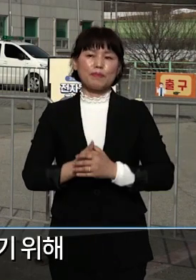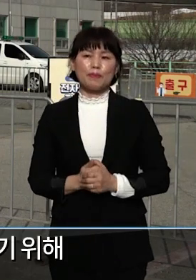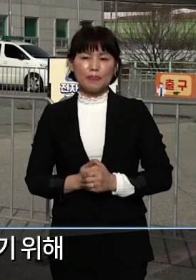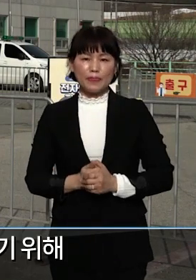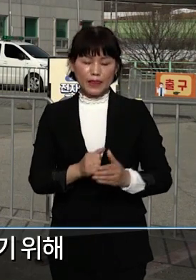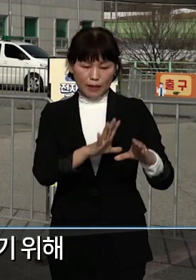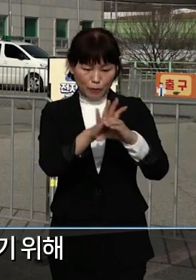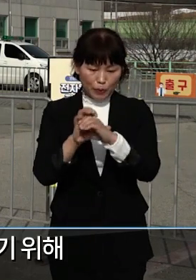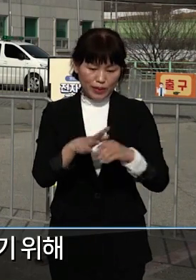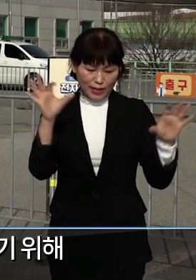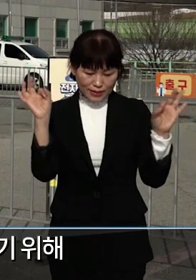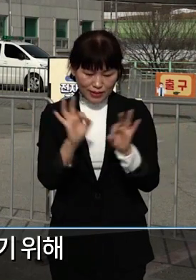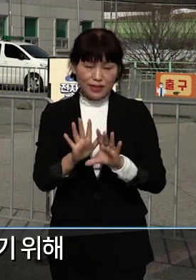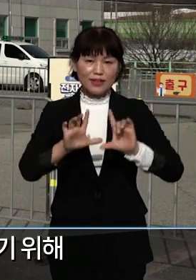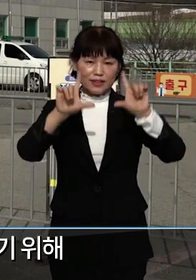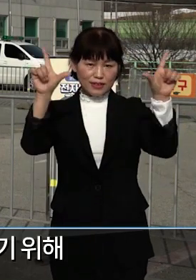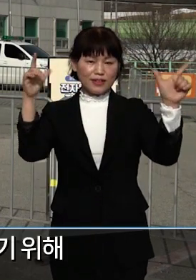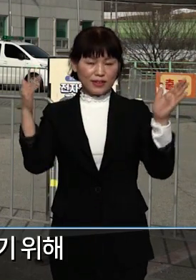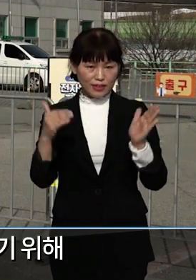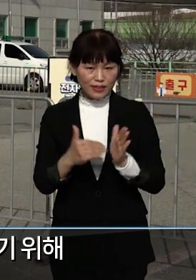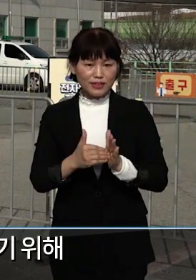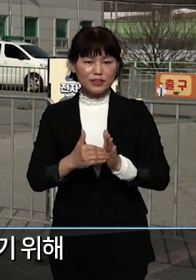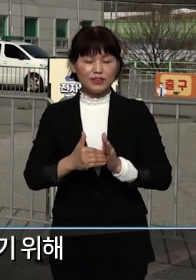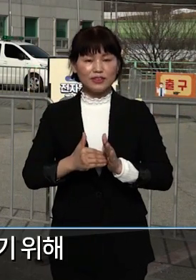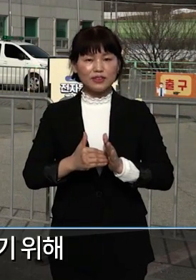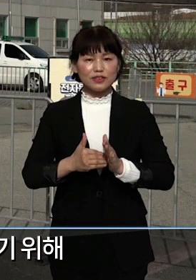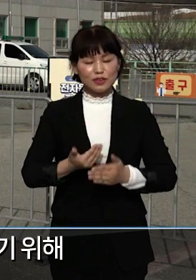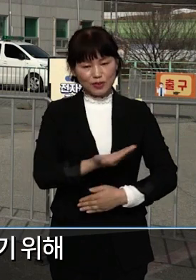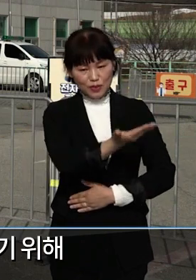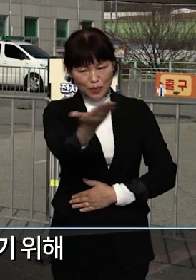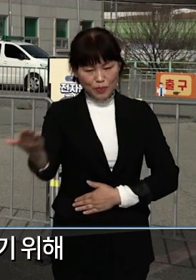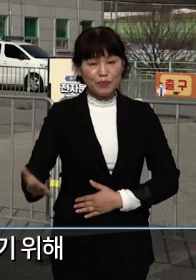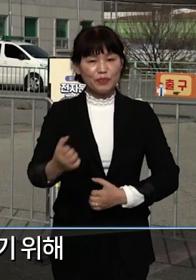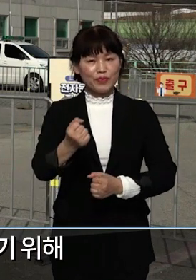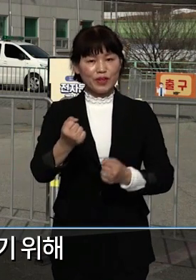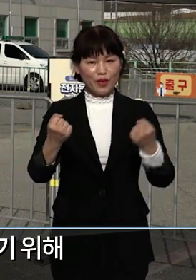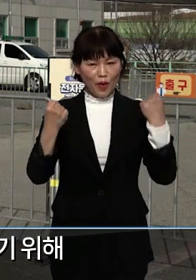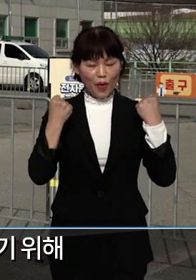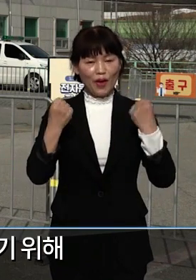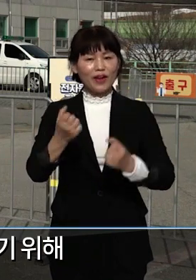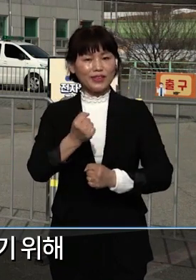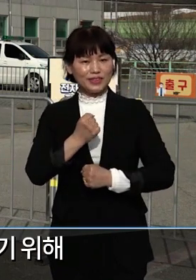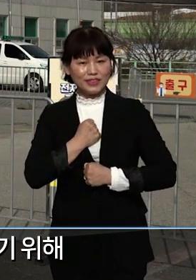코로나가 종식되는 그날까지 양평 국민의 건강을 지키기 위해